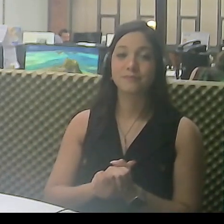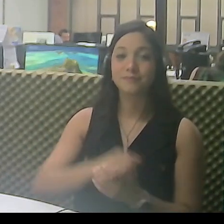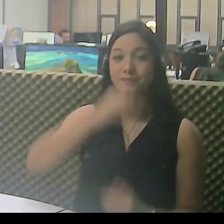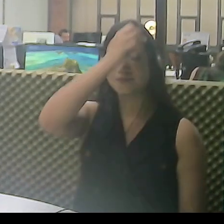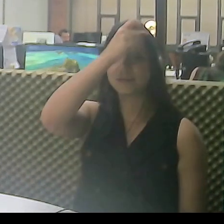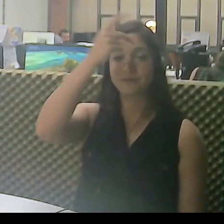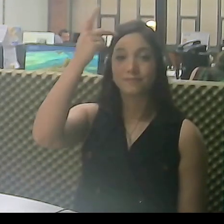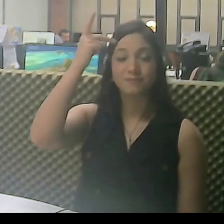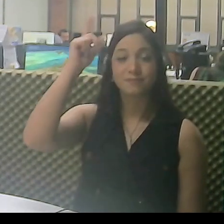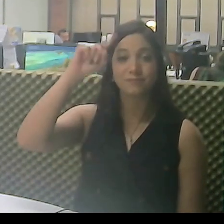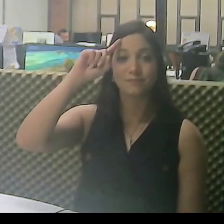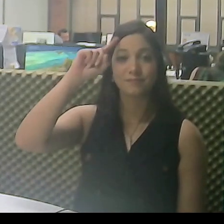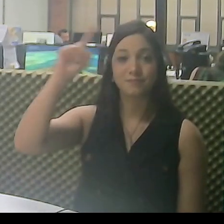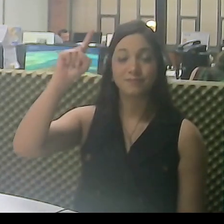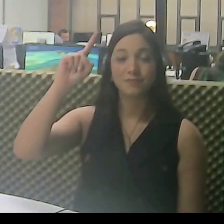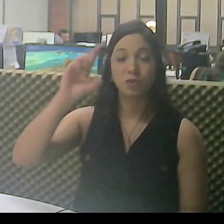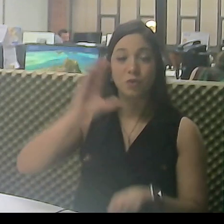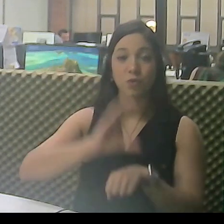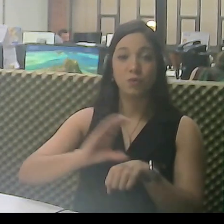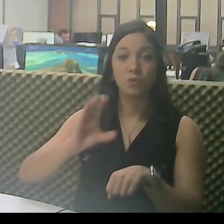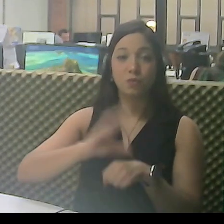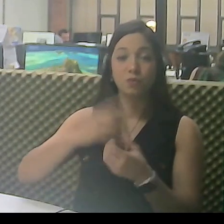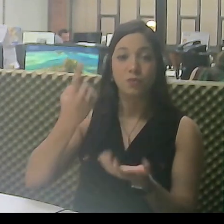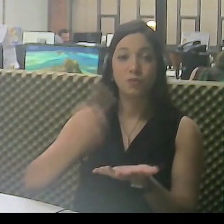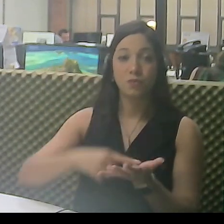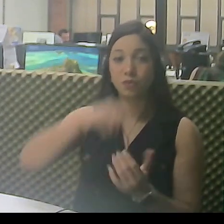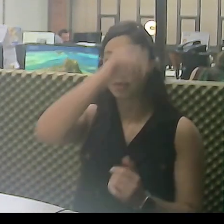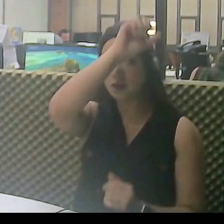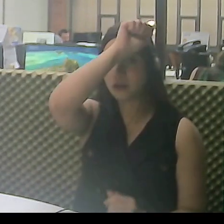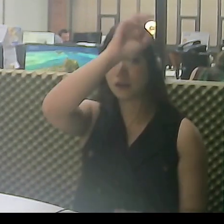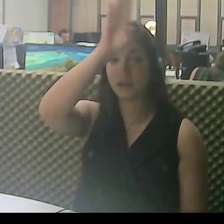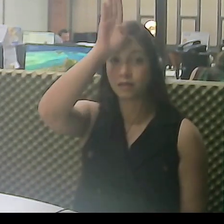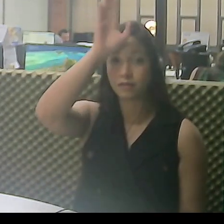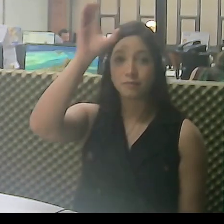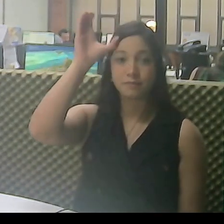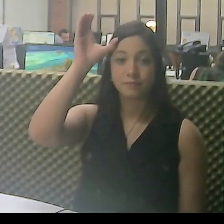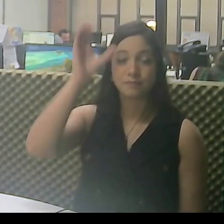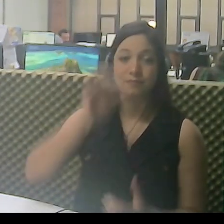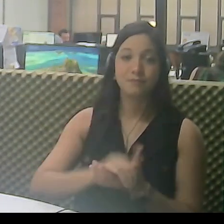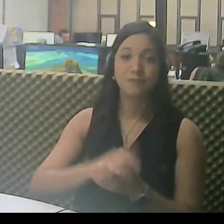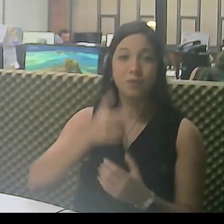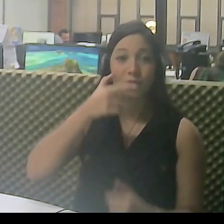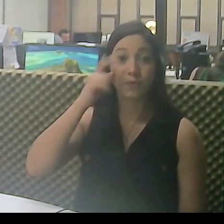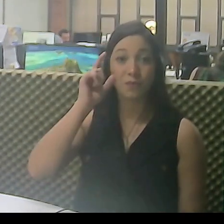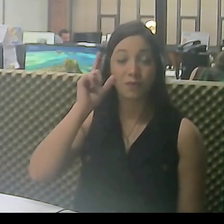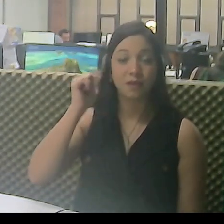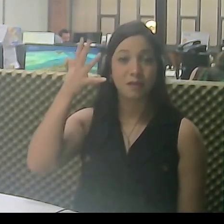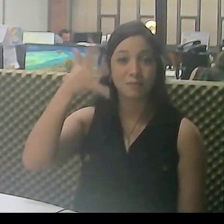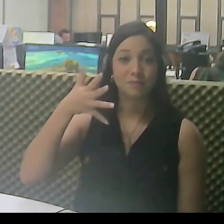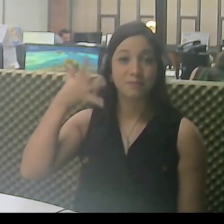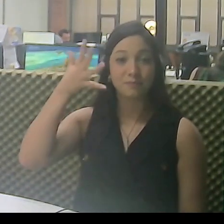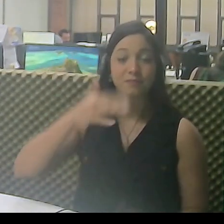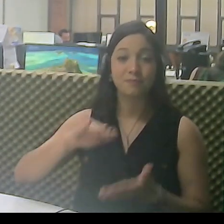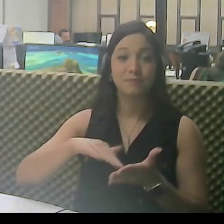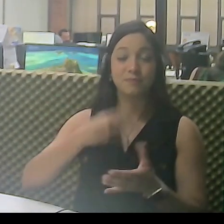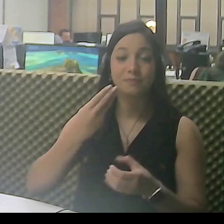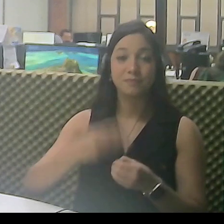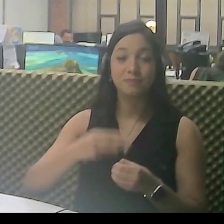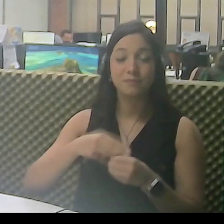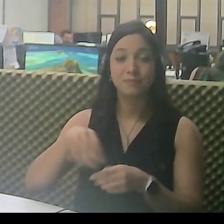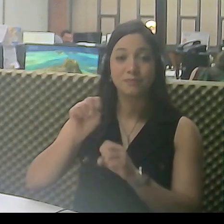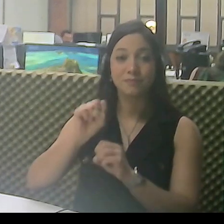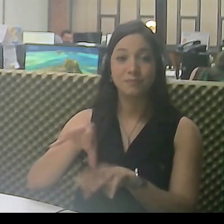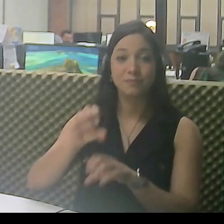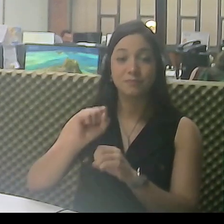Prefeitura promove dia de formação do Pacto pela Alfabetização. Ontem foi dia de palestra da Secretaria Municipal de